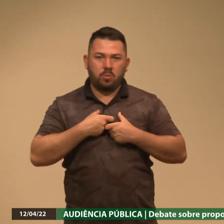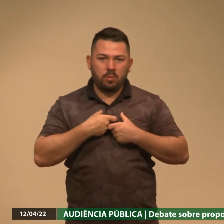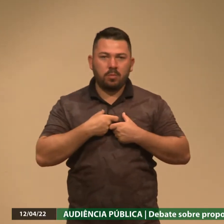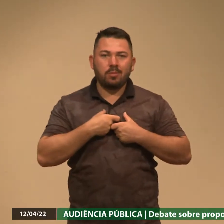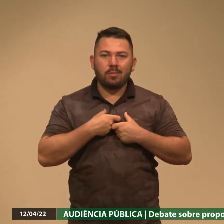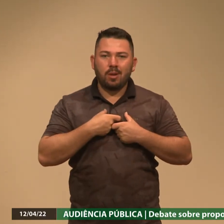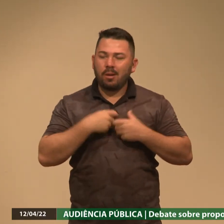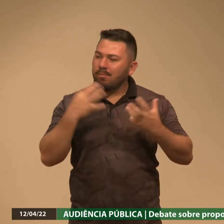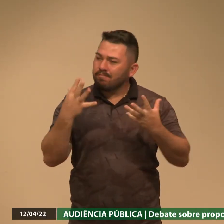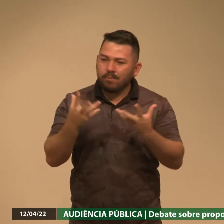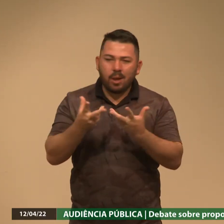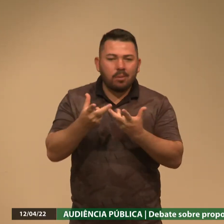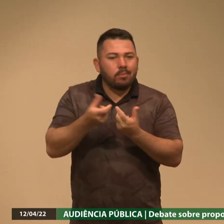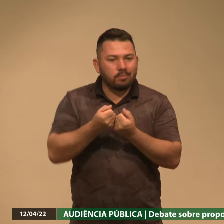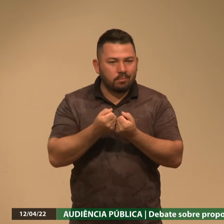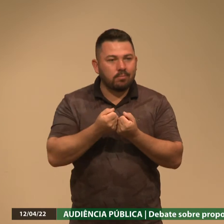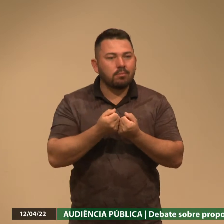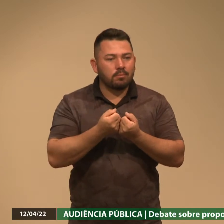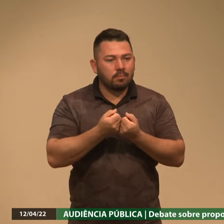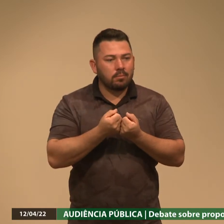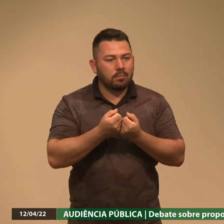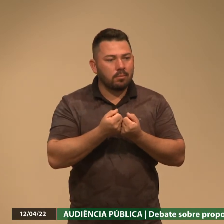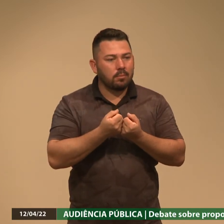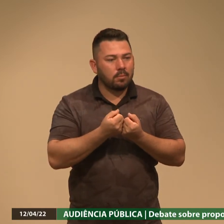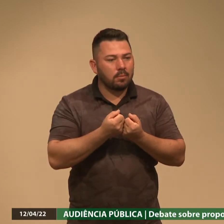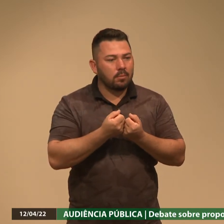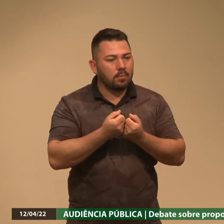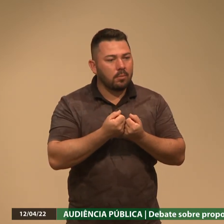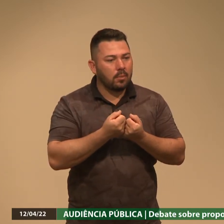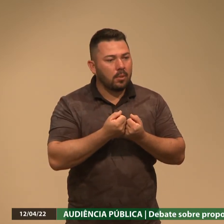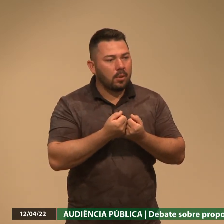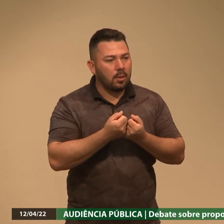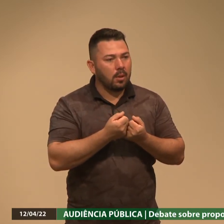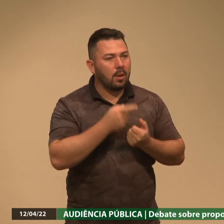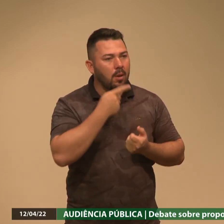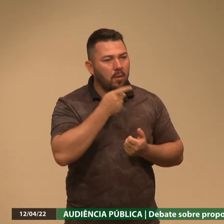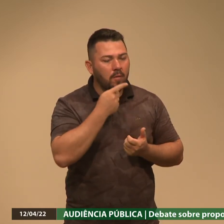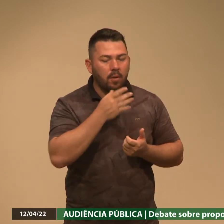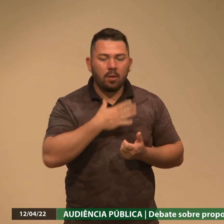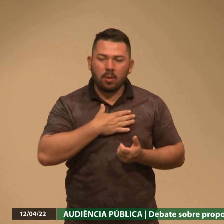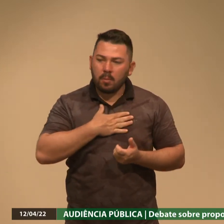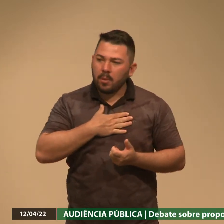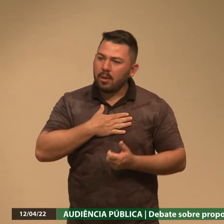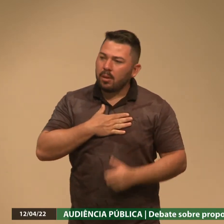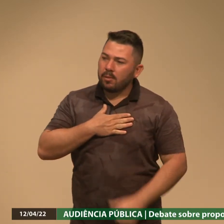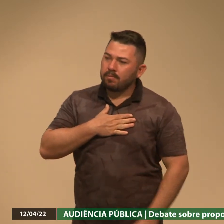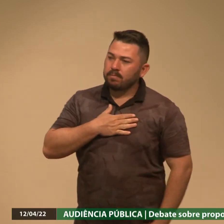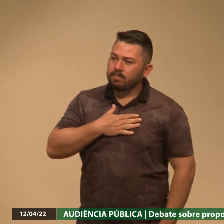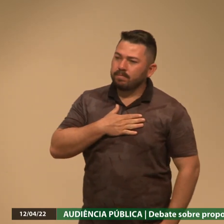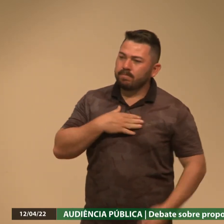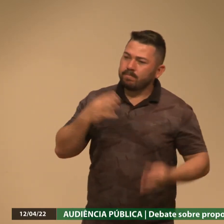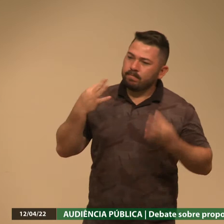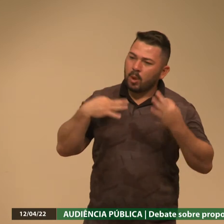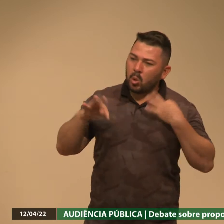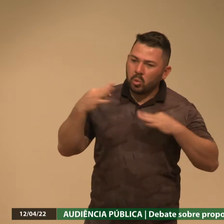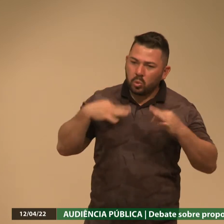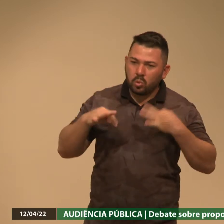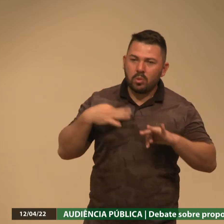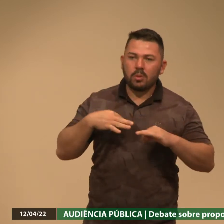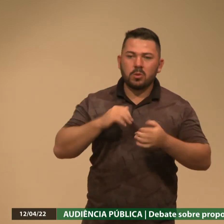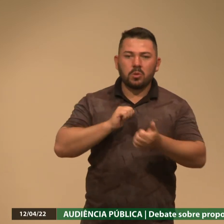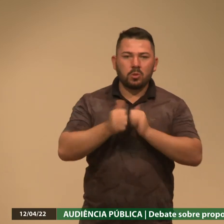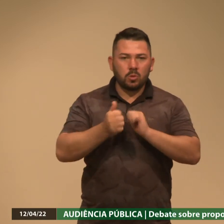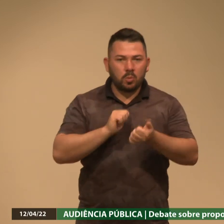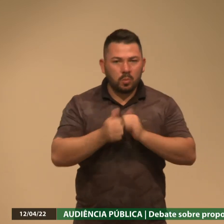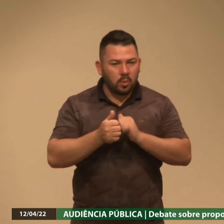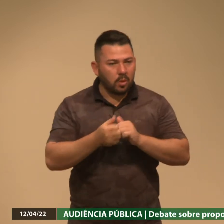Fantástico é isso eu costumo dizer na minhas falas o turismo o esporte